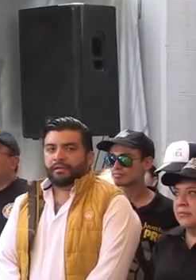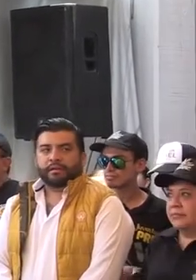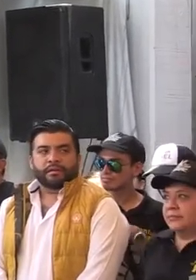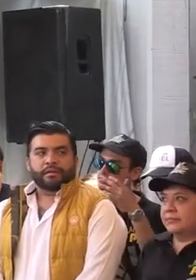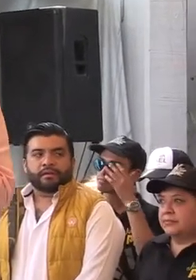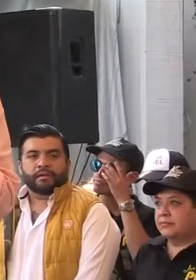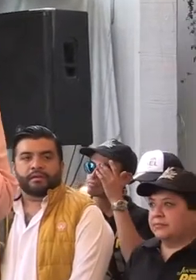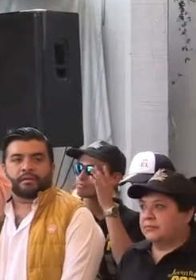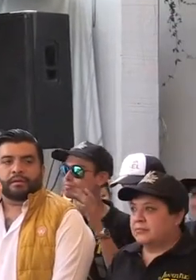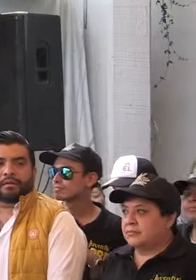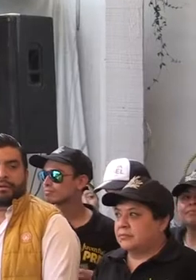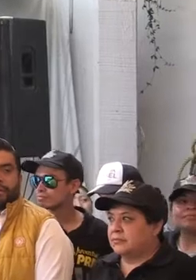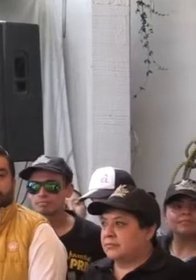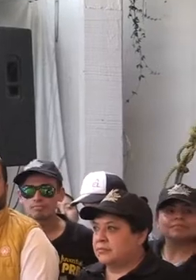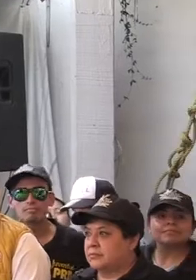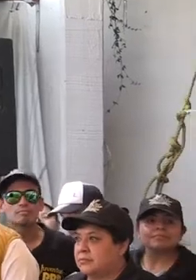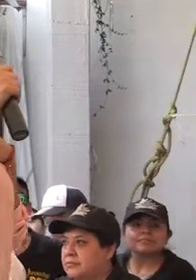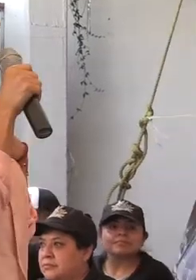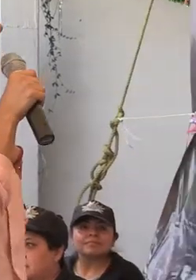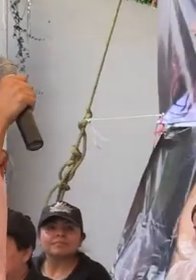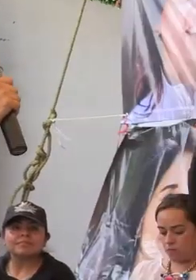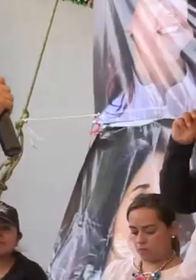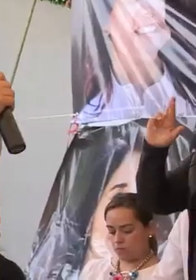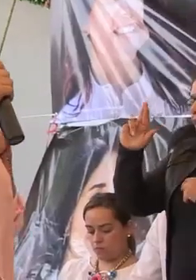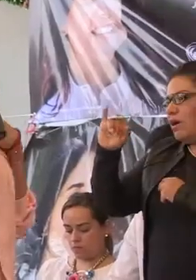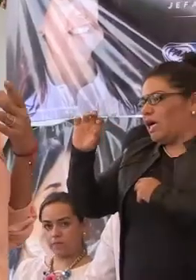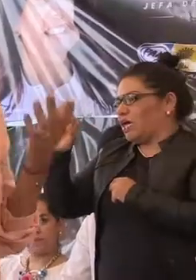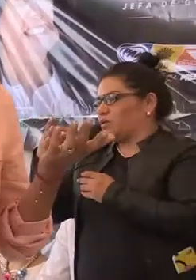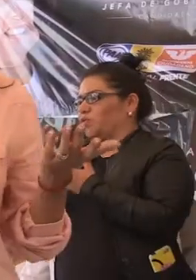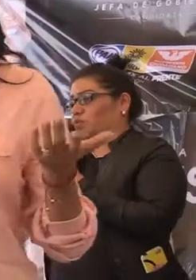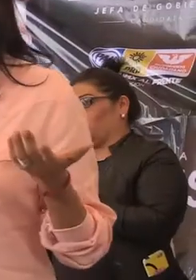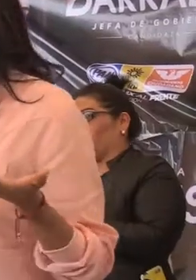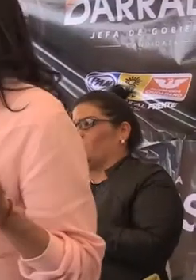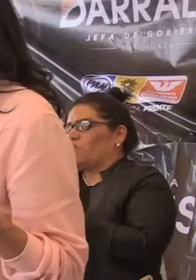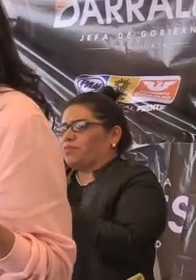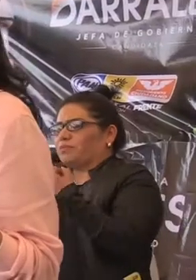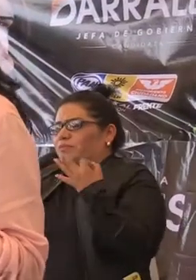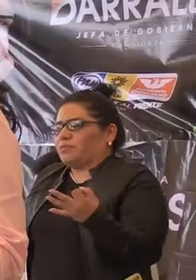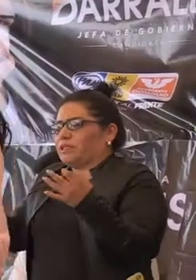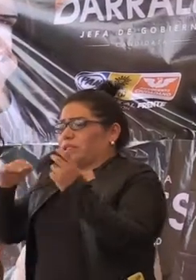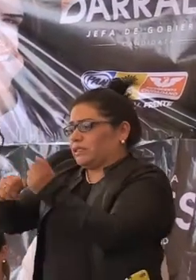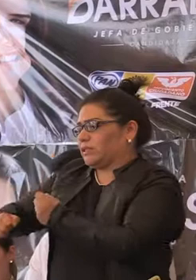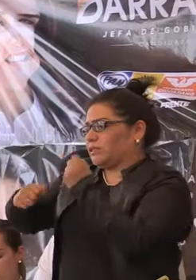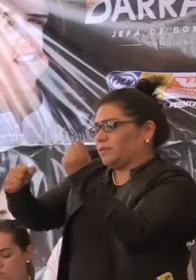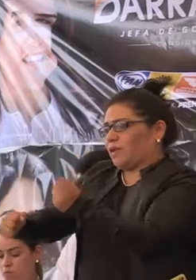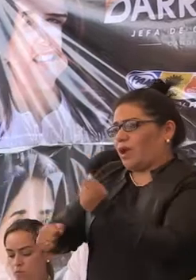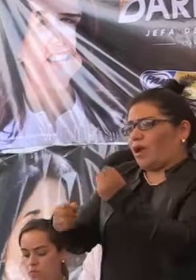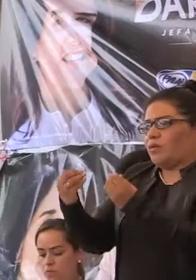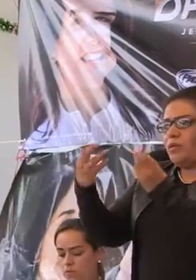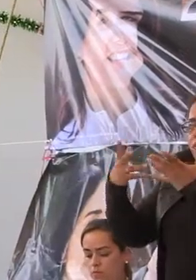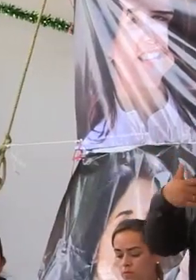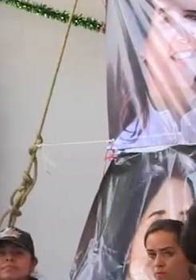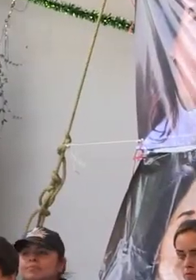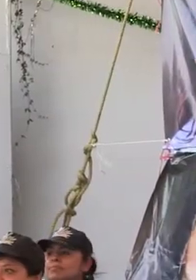los ejidatarios de Xochimilco, pero esta visita es para todas y todos ustedes. Para muchos jóvenes